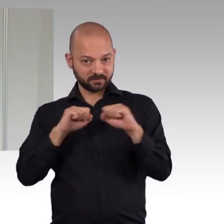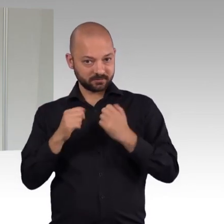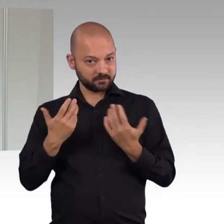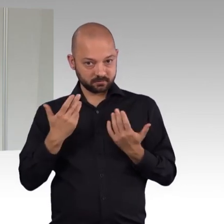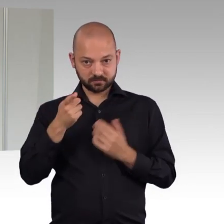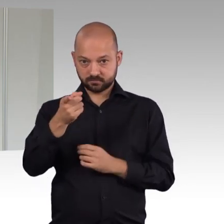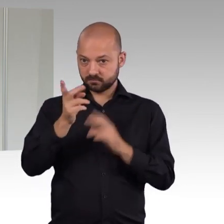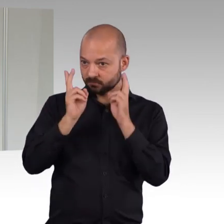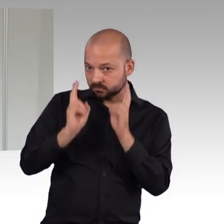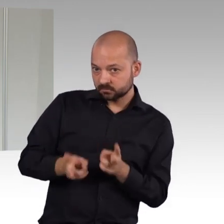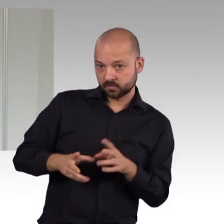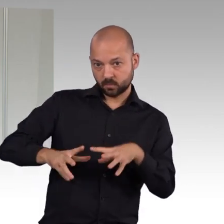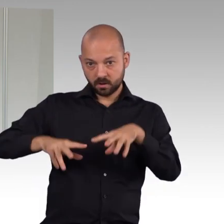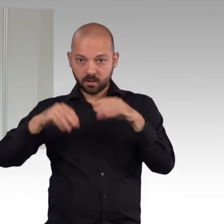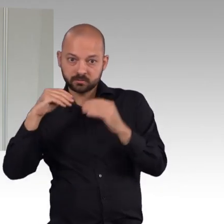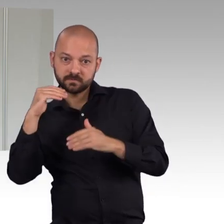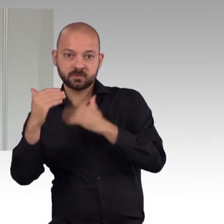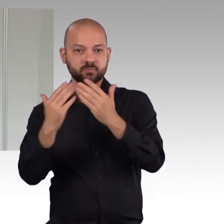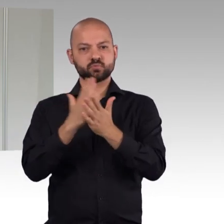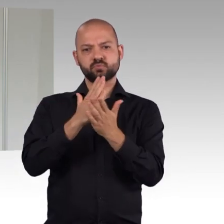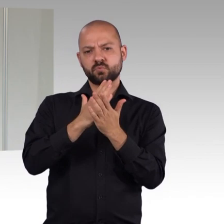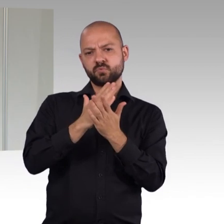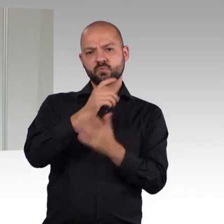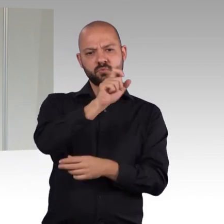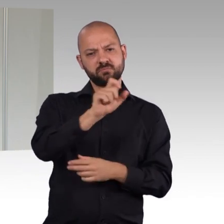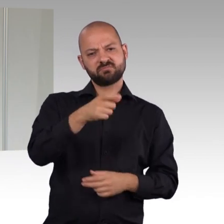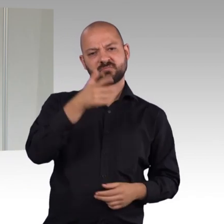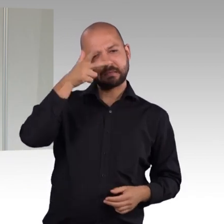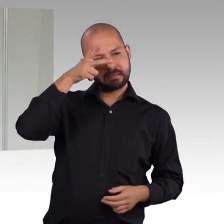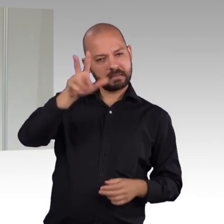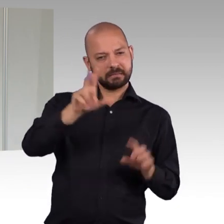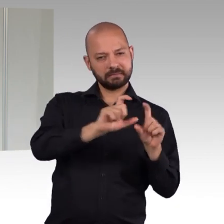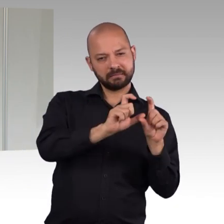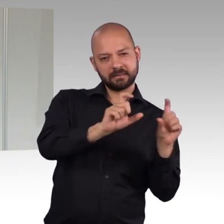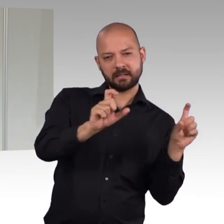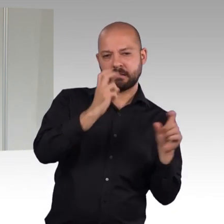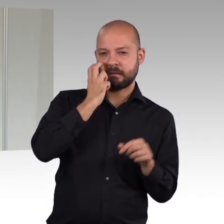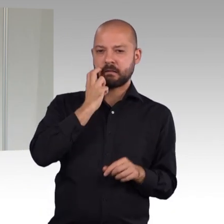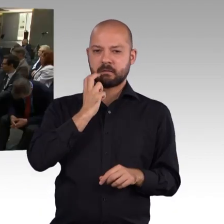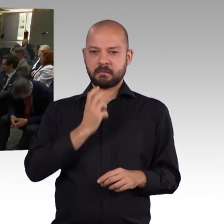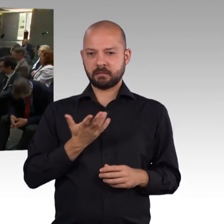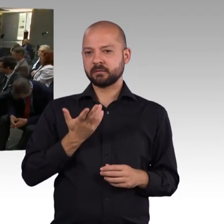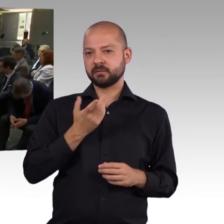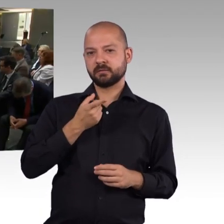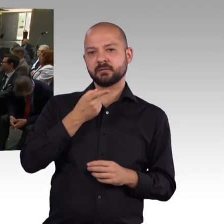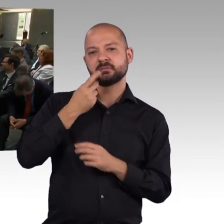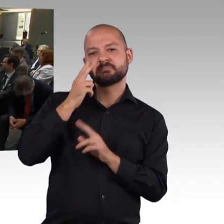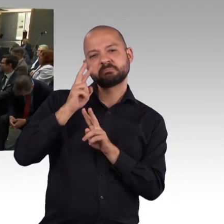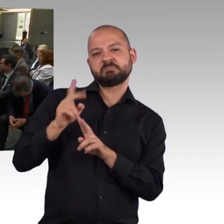auch in ähnlicher Art und Weise geäußert hat. Und Herr Lindner, ich bin froh, dass Sie das heute hier noch mal gerade gerückt haben.